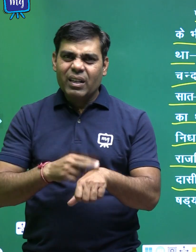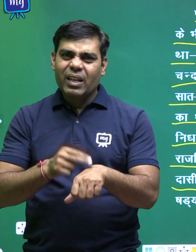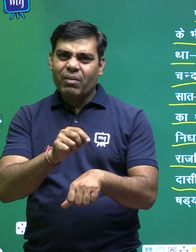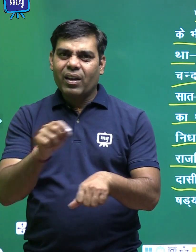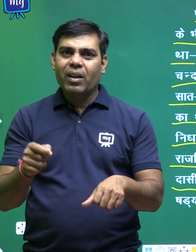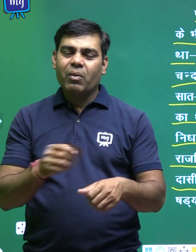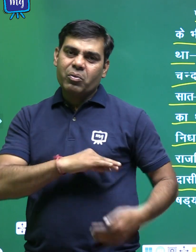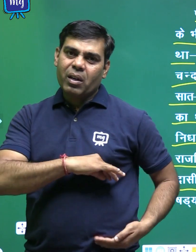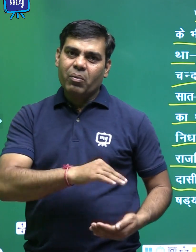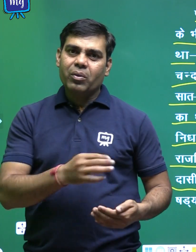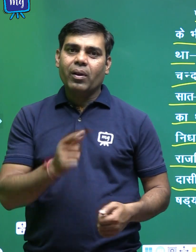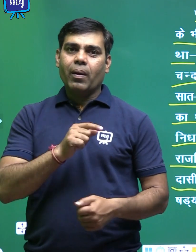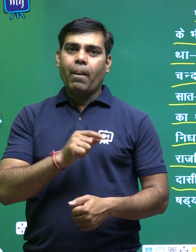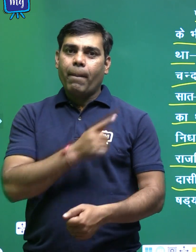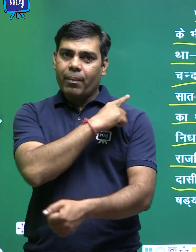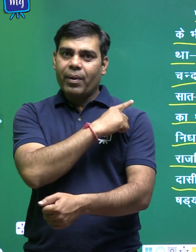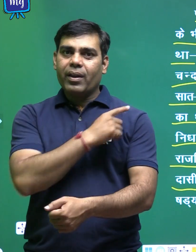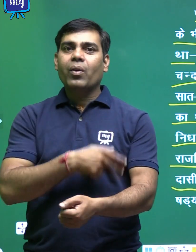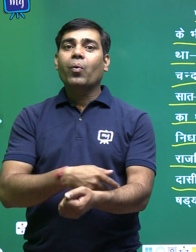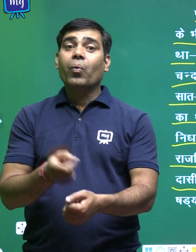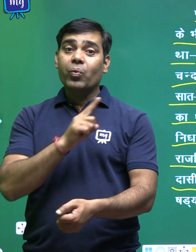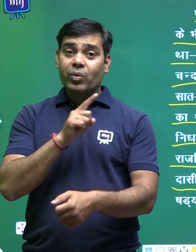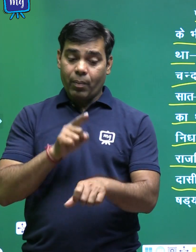बनवीर उस समय